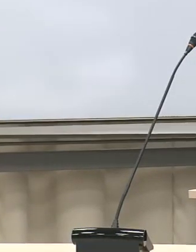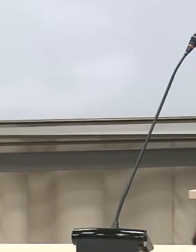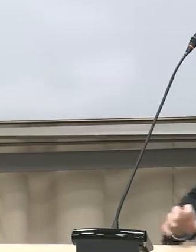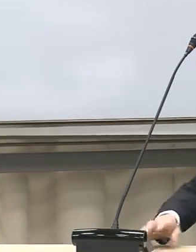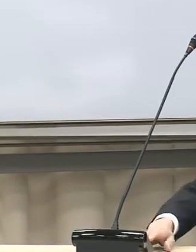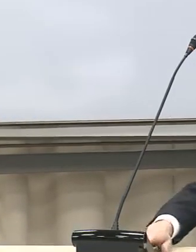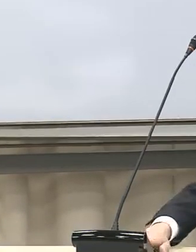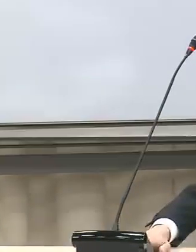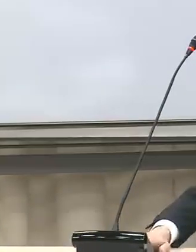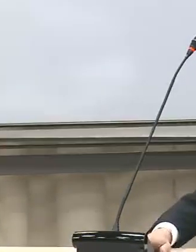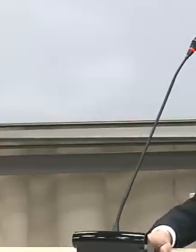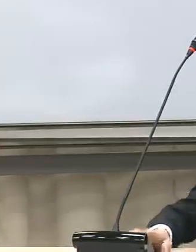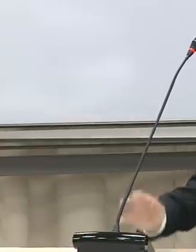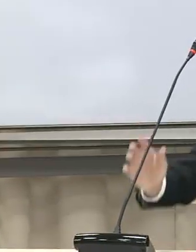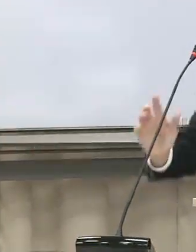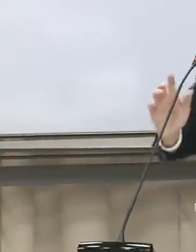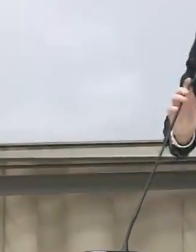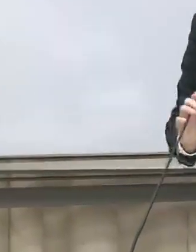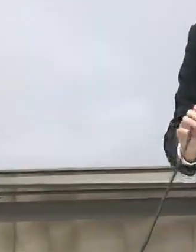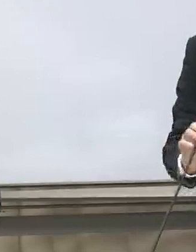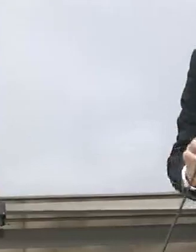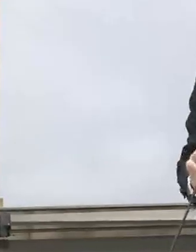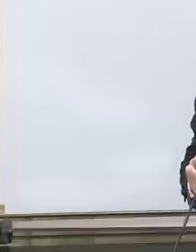ではないんです